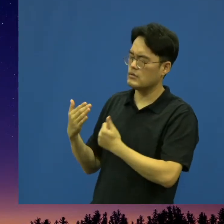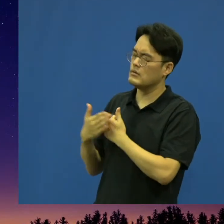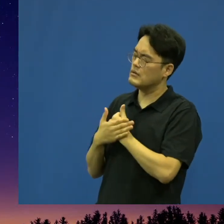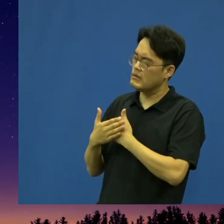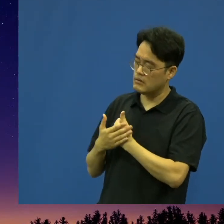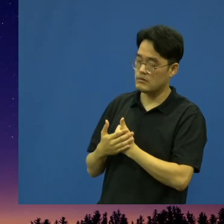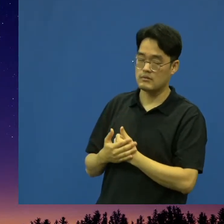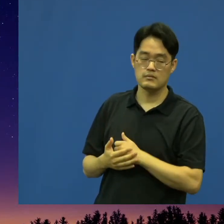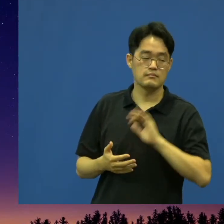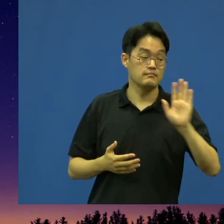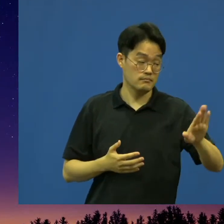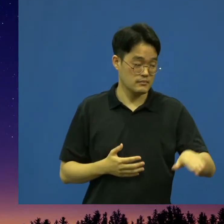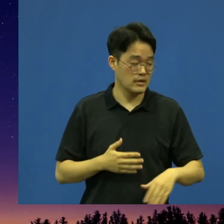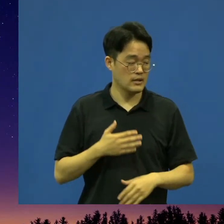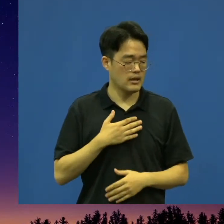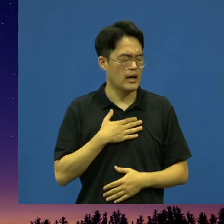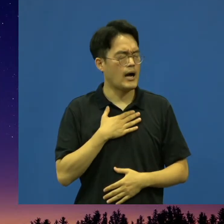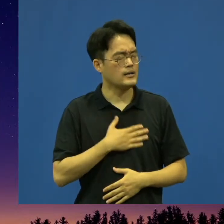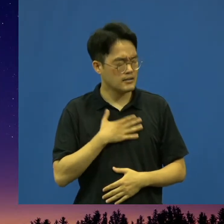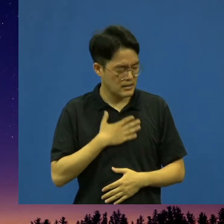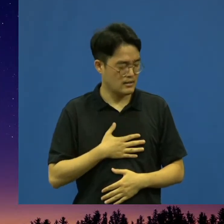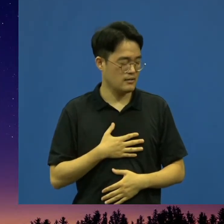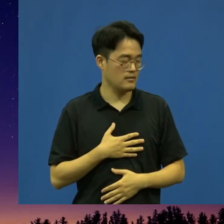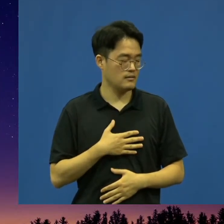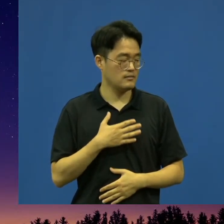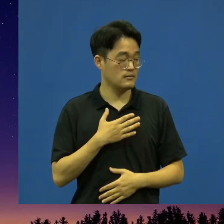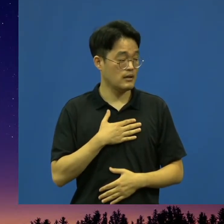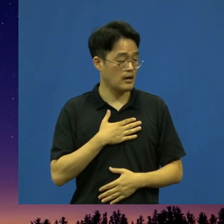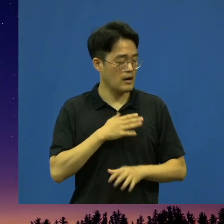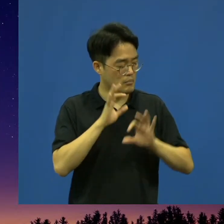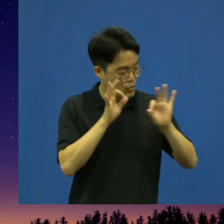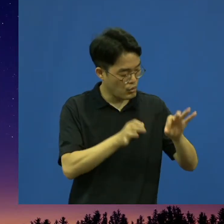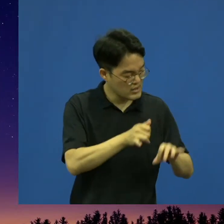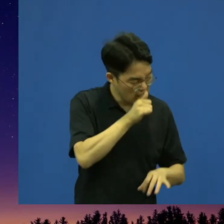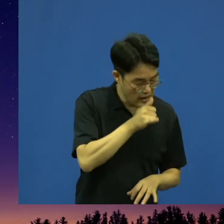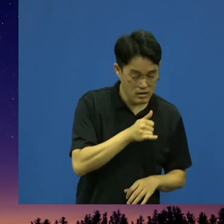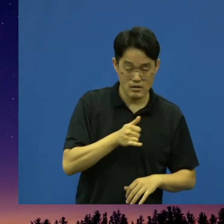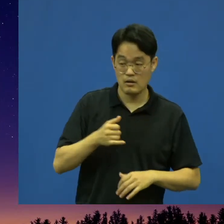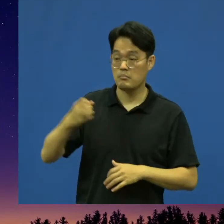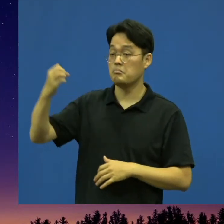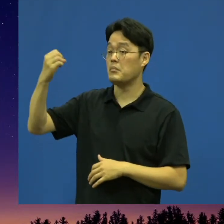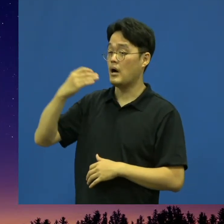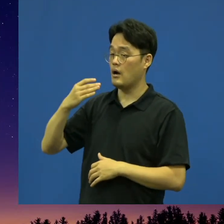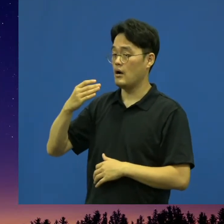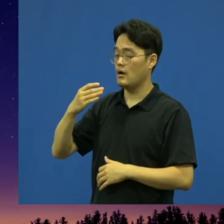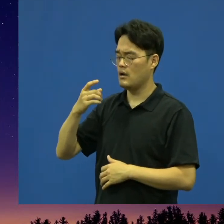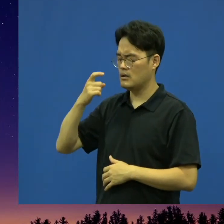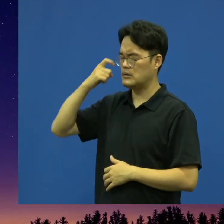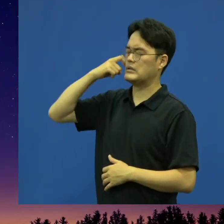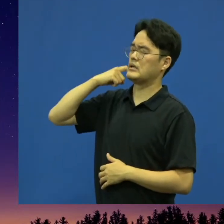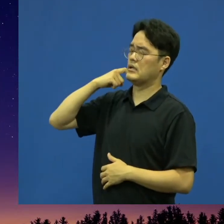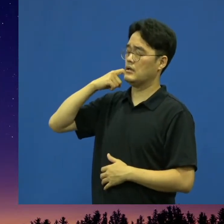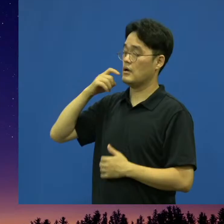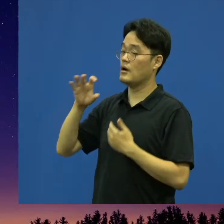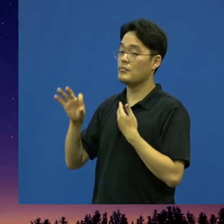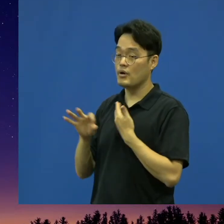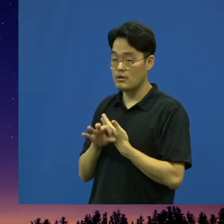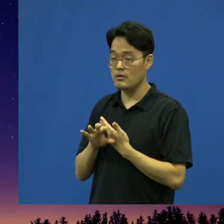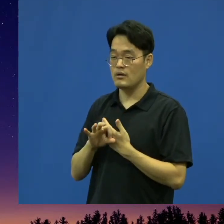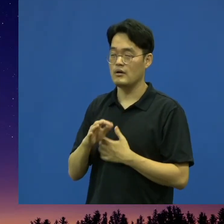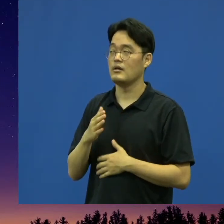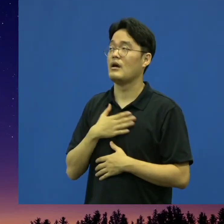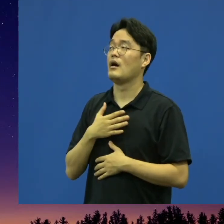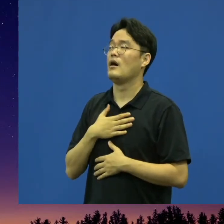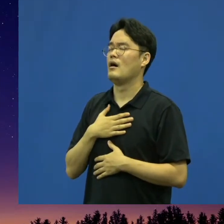느낌을 딱 마음에 들려주실 때는 모든 무거운 짐이 다 굴러떨어지는 경험 몇 번 하면서